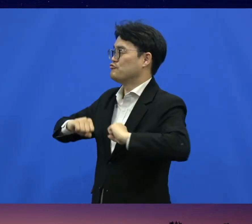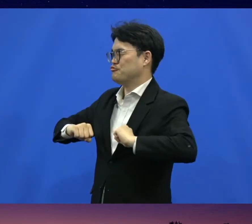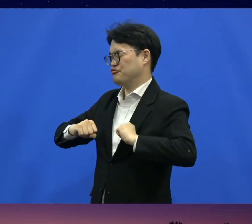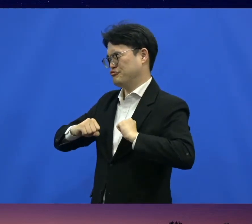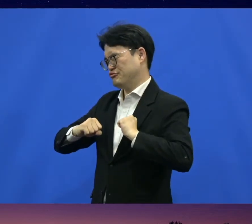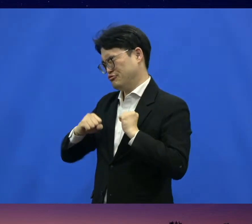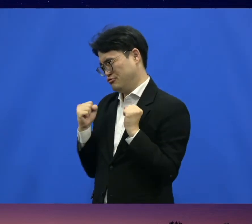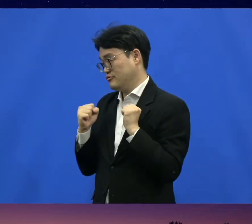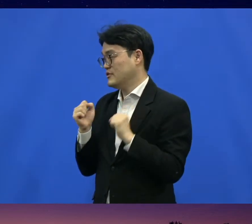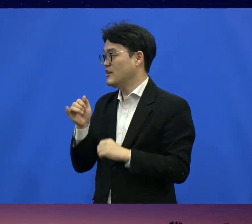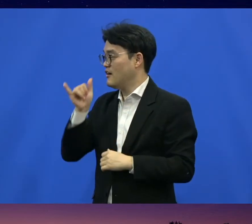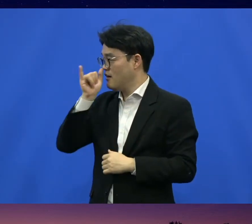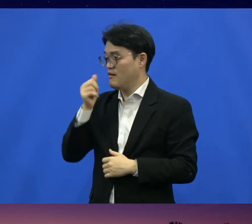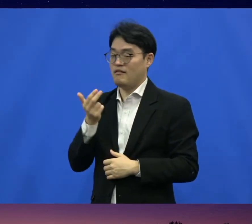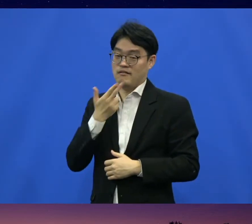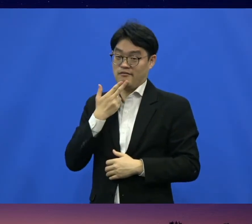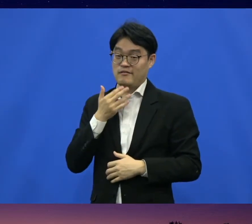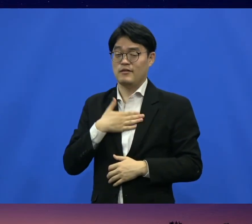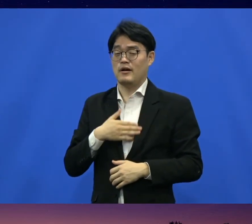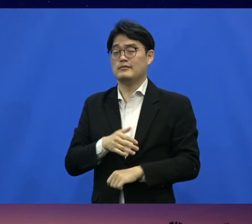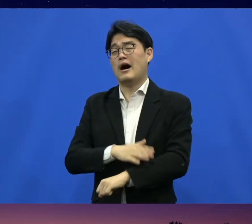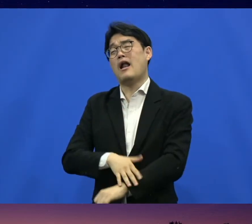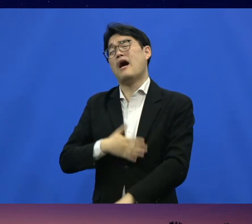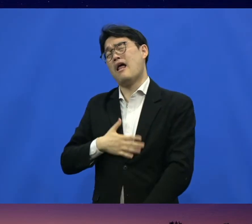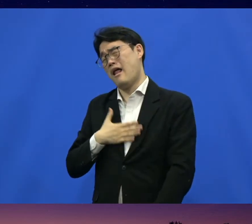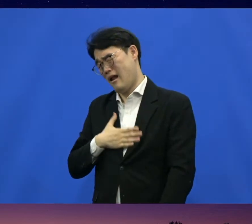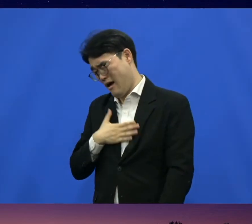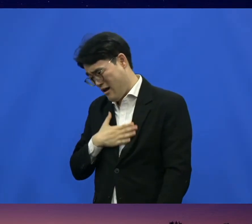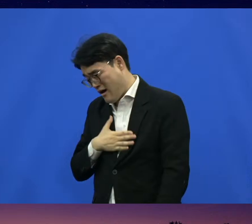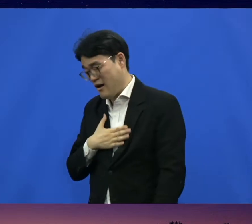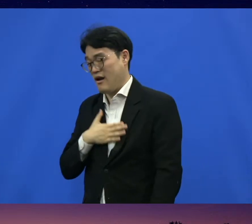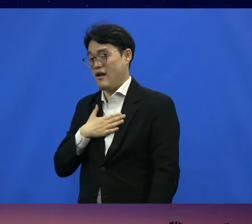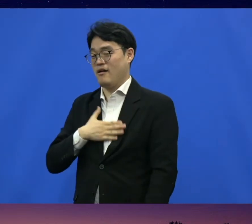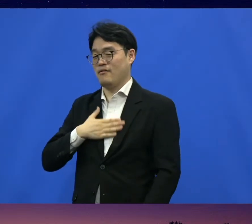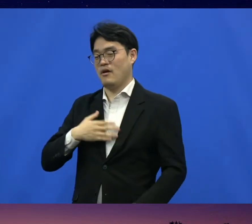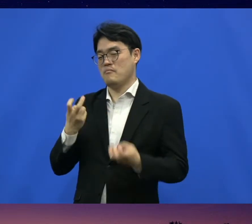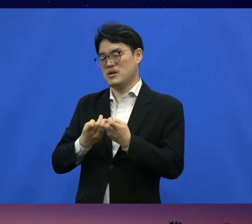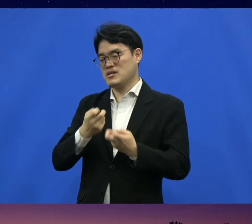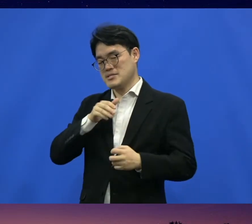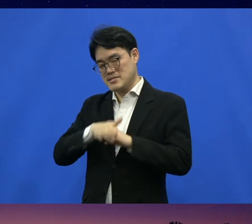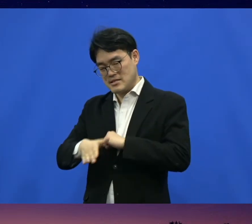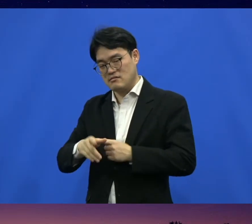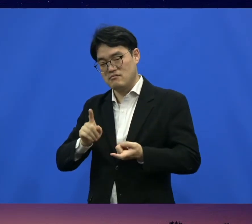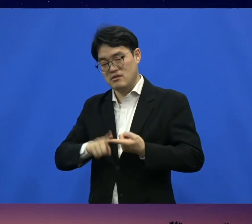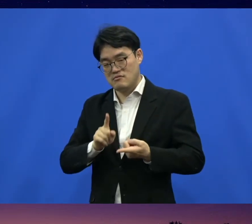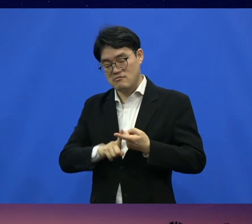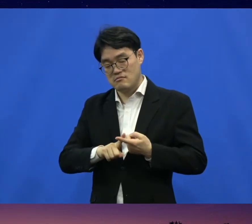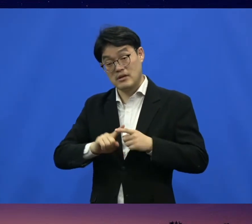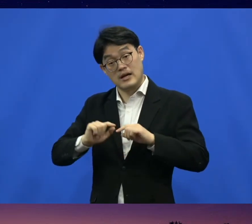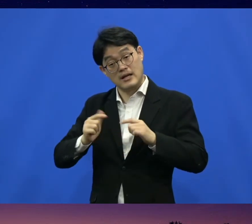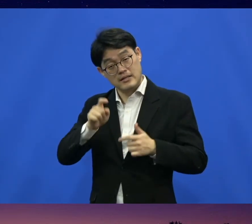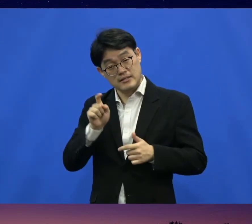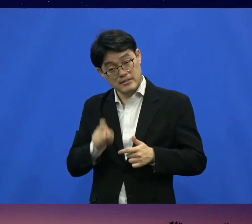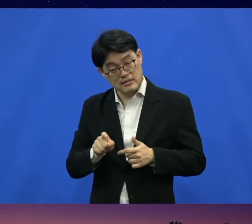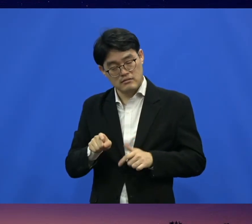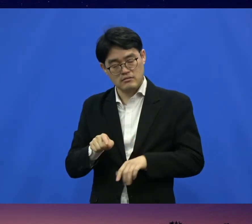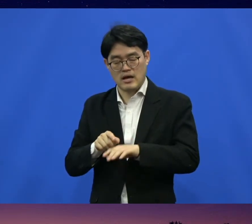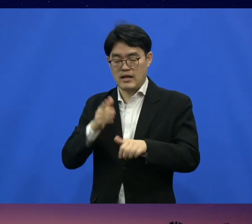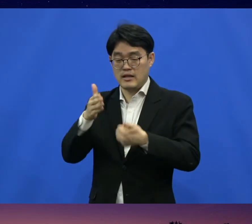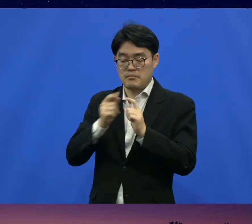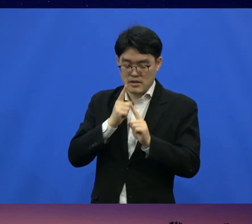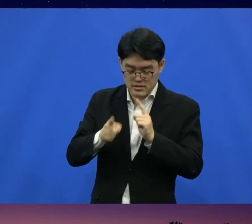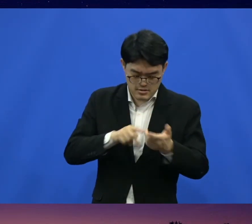내가 잘 안다고 생각하면서 내 마음대로 내 방식대로 하나님을 섬기는 것이 아닌지 우리는 계속해서 말씀에 확인을 해야 된다는